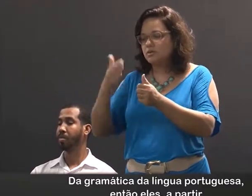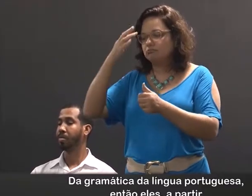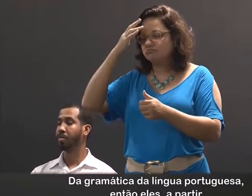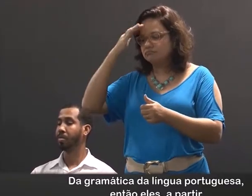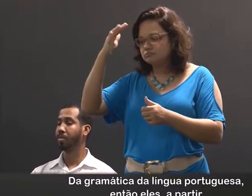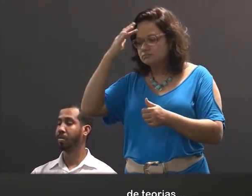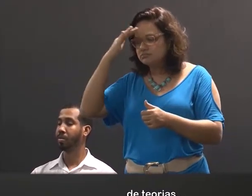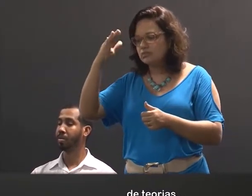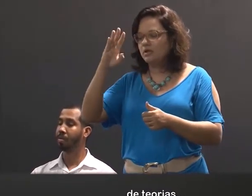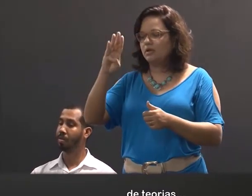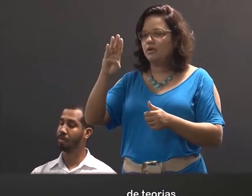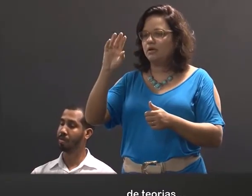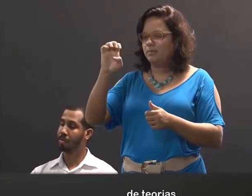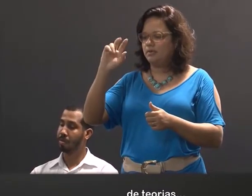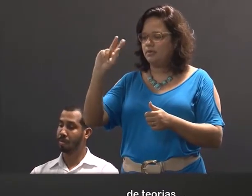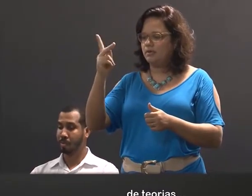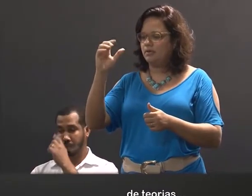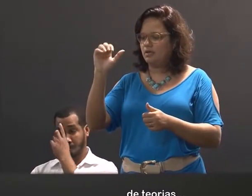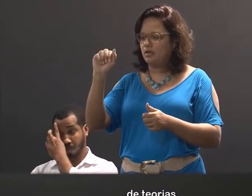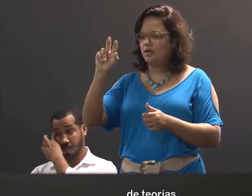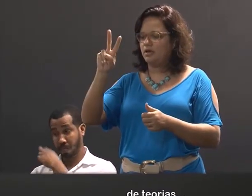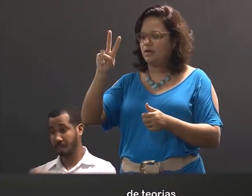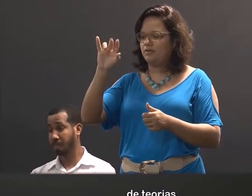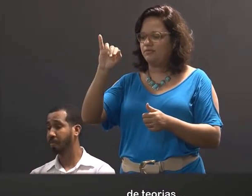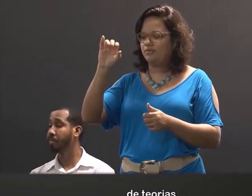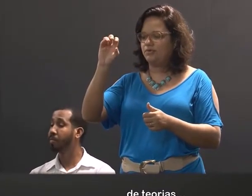partir de teorias